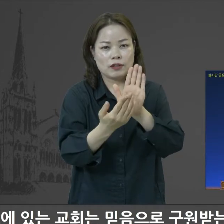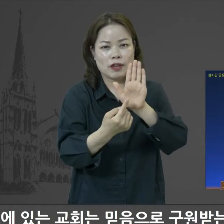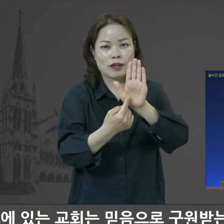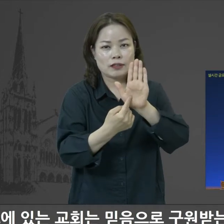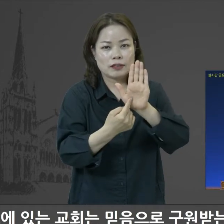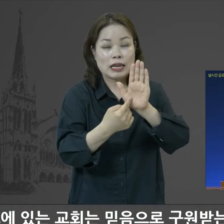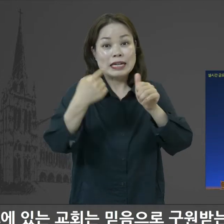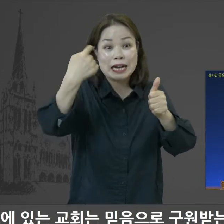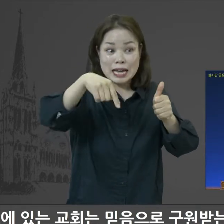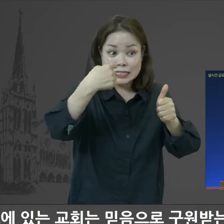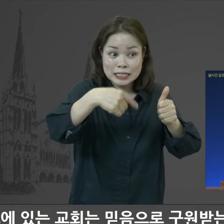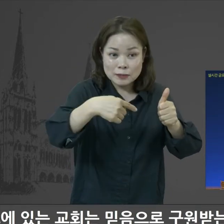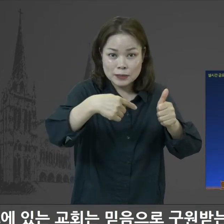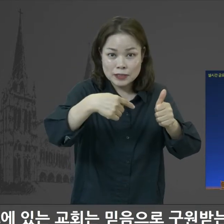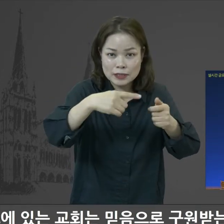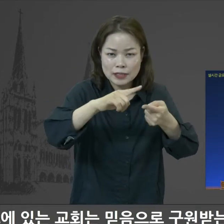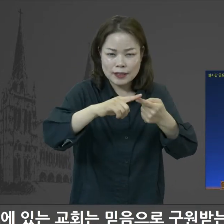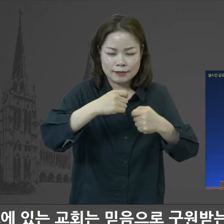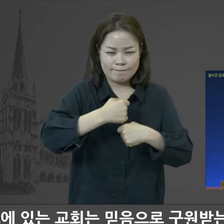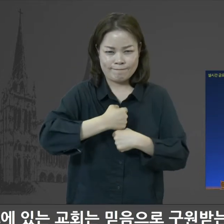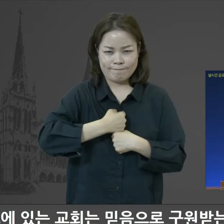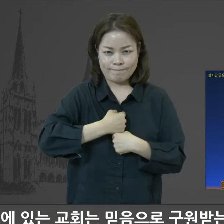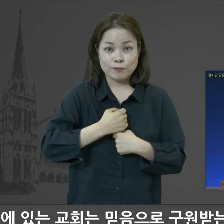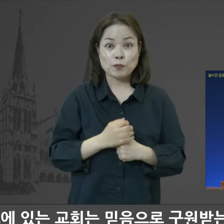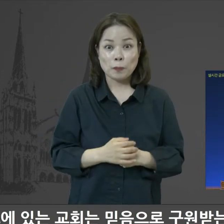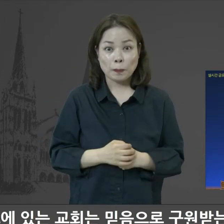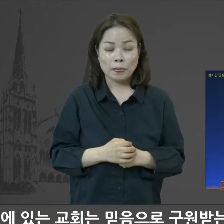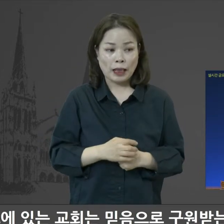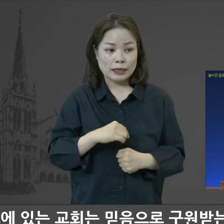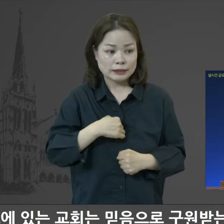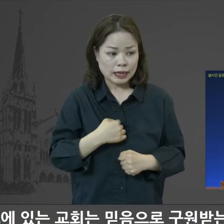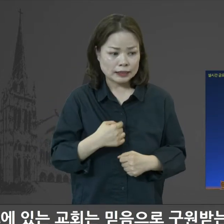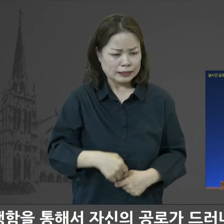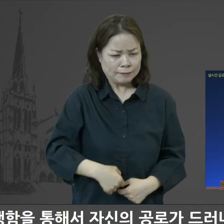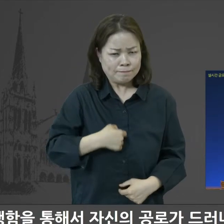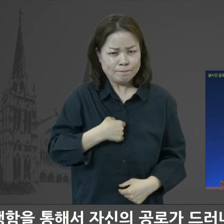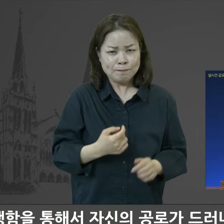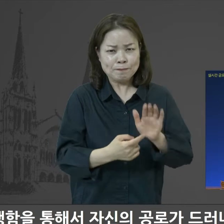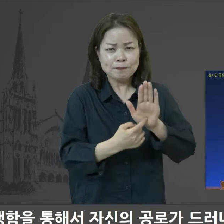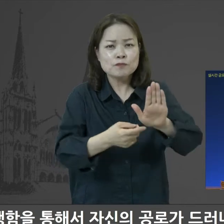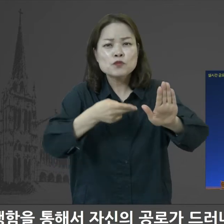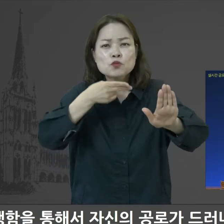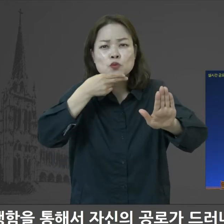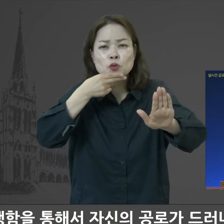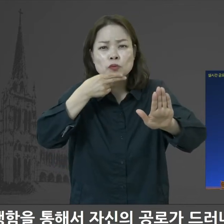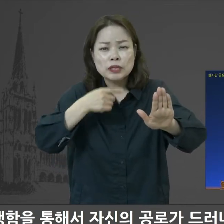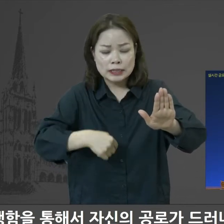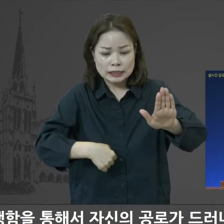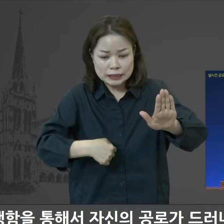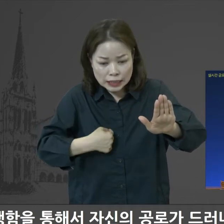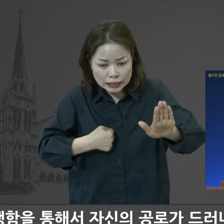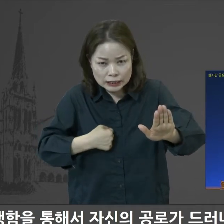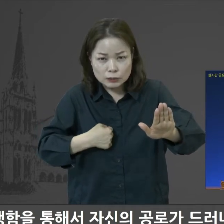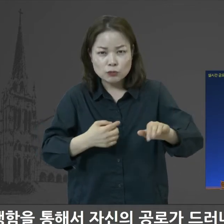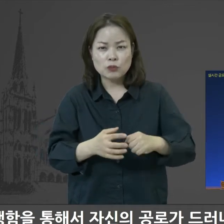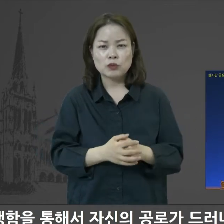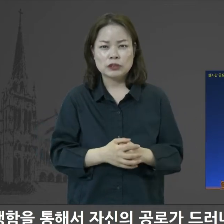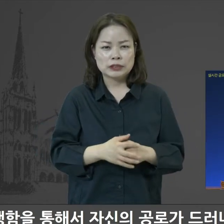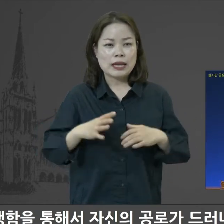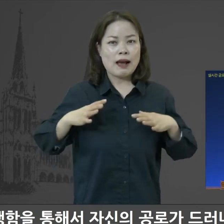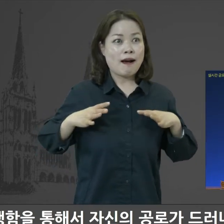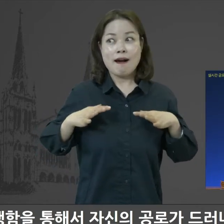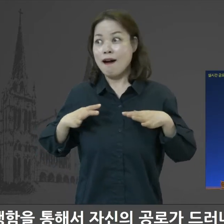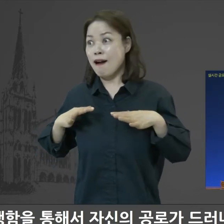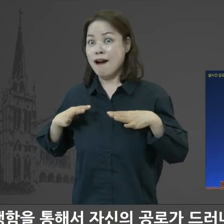철저하게 지키는 데 노력을 하죠. 자기 의가 드러나지 않도록, 자기의 어떤 그